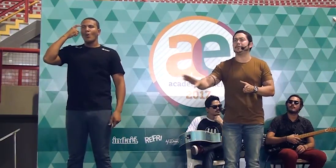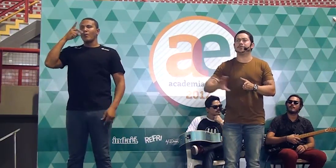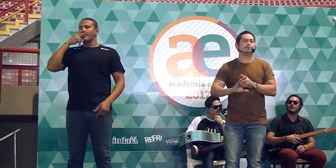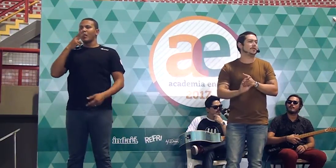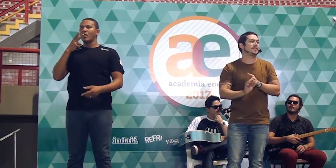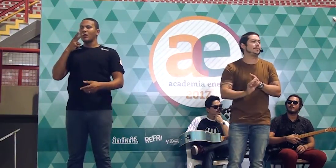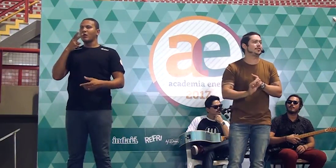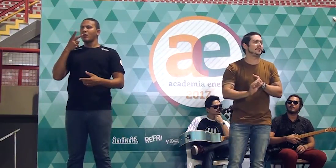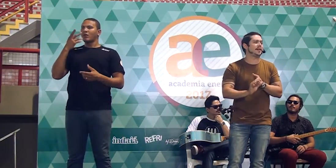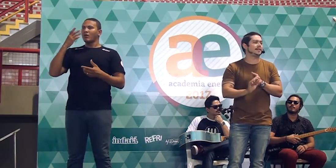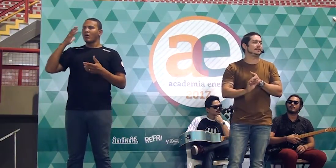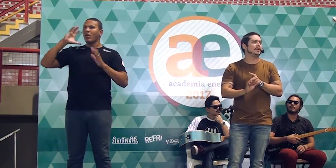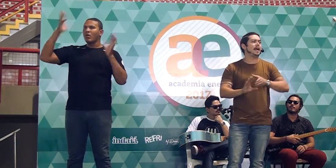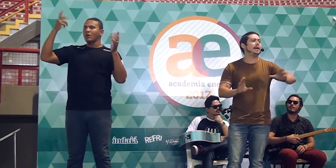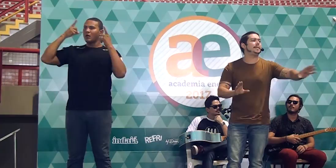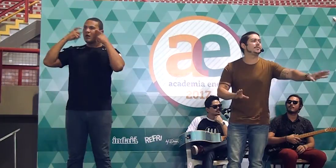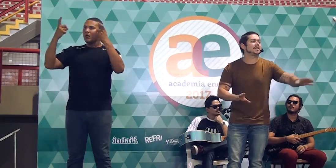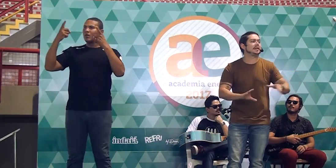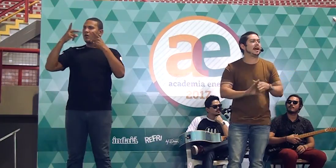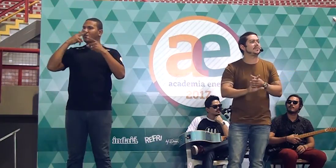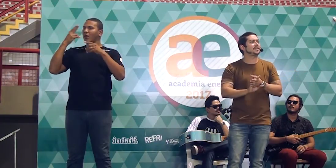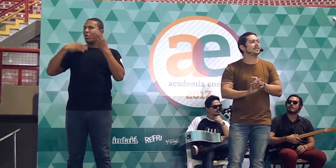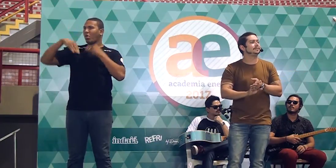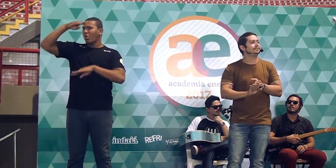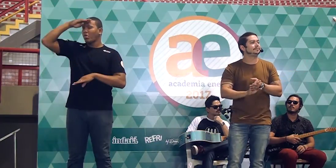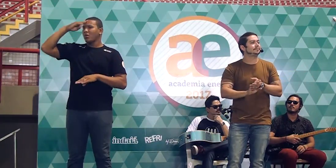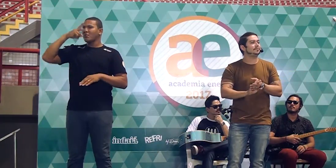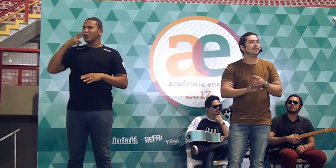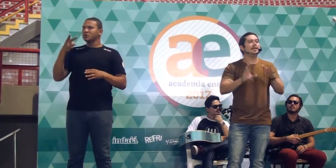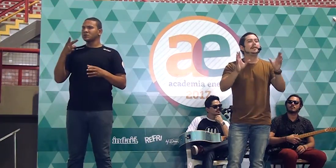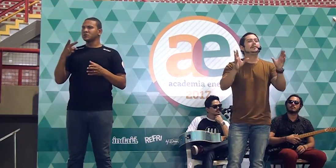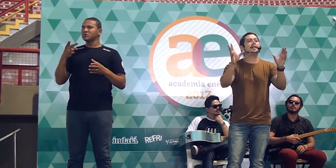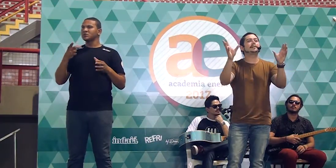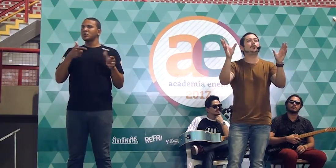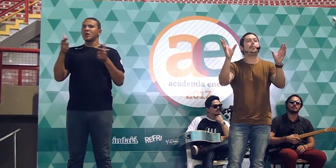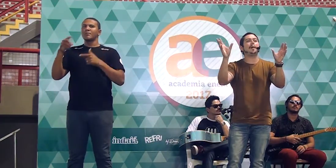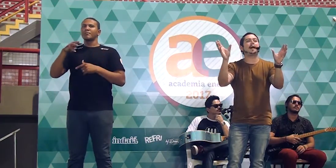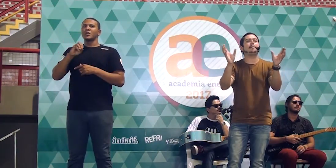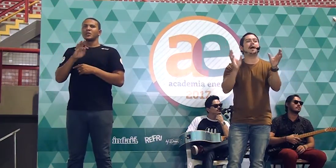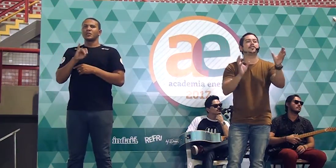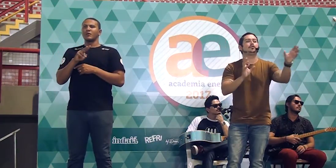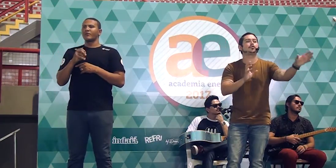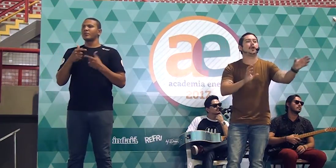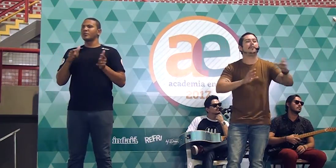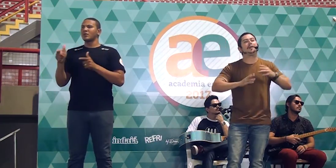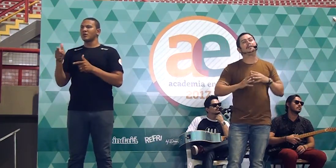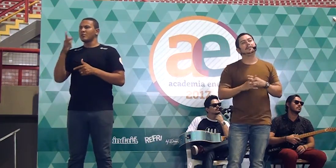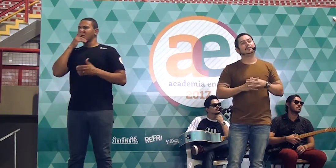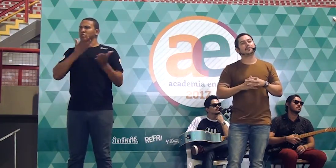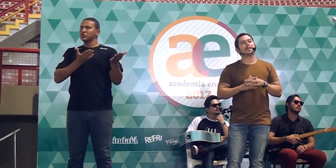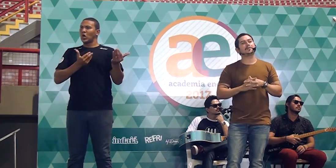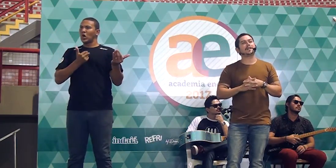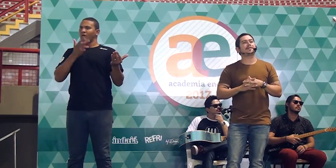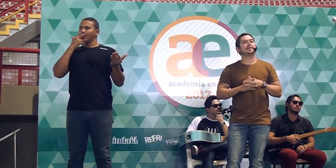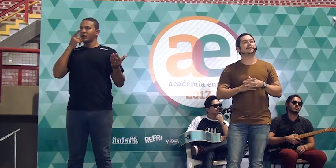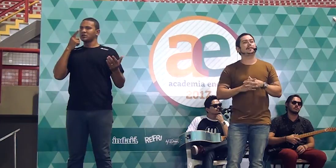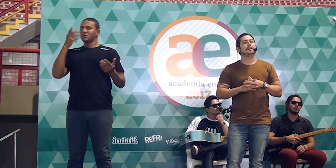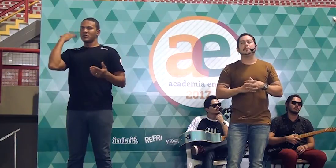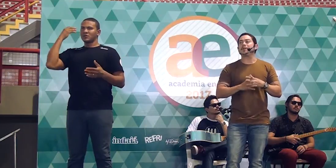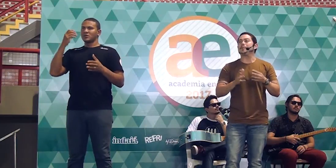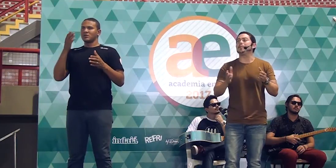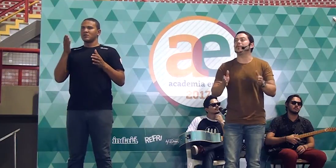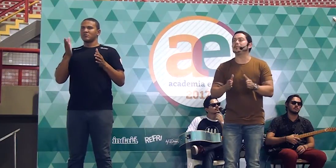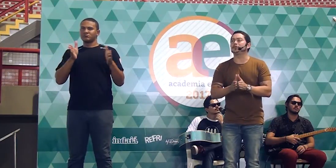Revolucionários, rebeldes. Não sabem o que estão fazendo. Rebeldes sem causas. Deturpar a imagem do jovem dos anos